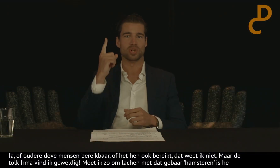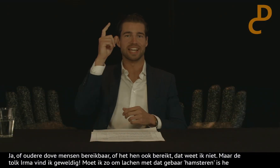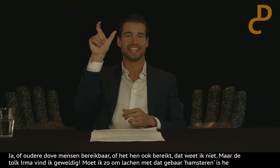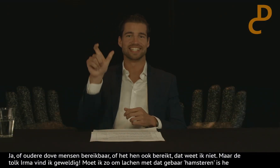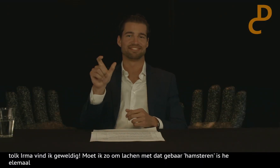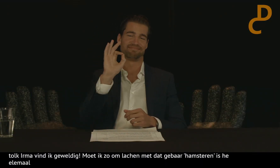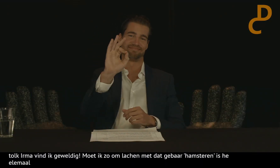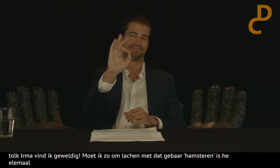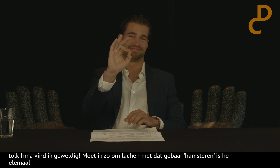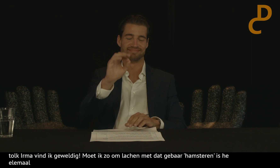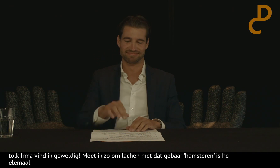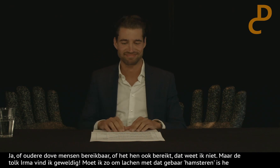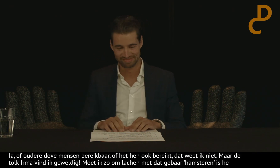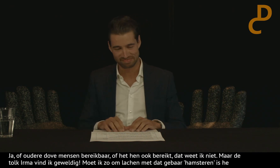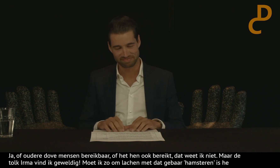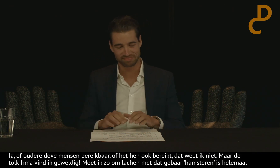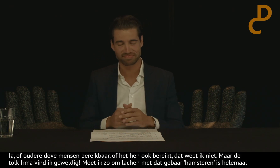Nou, dat was echt een noordeling. Prachtig.